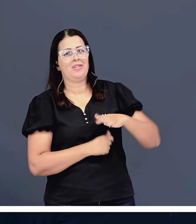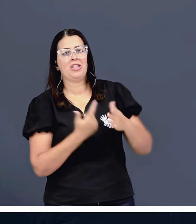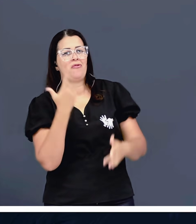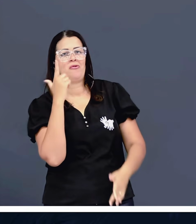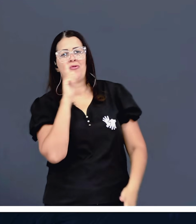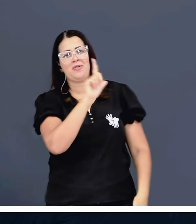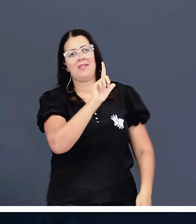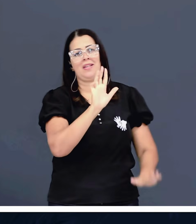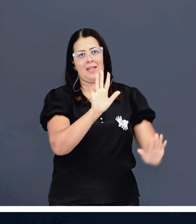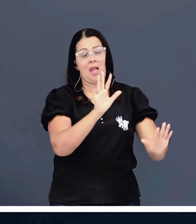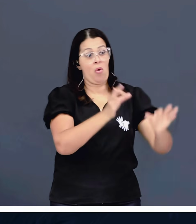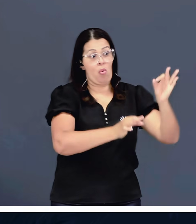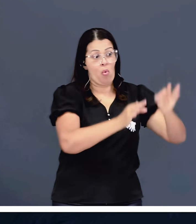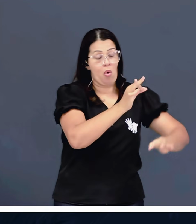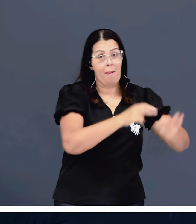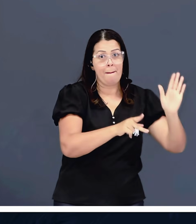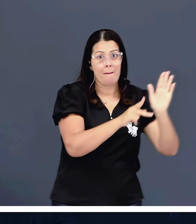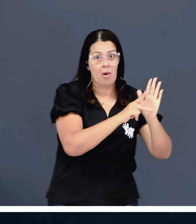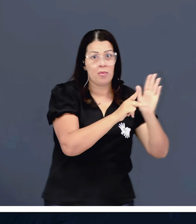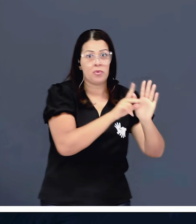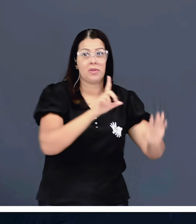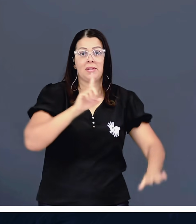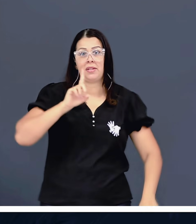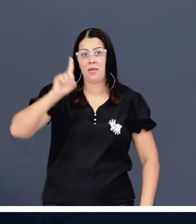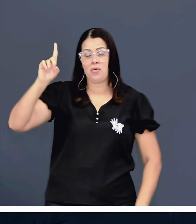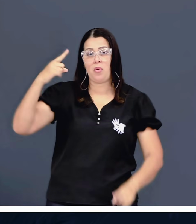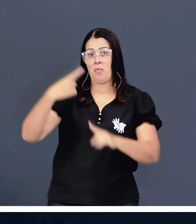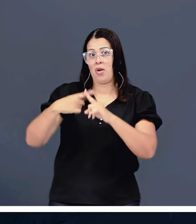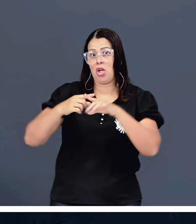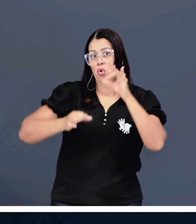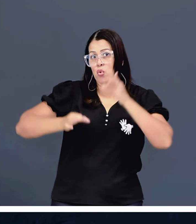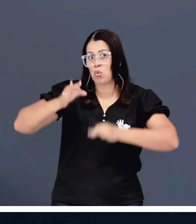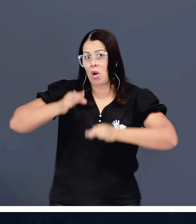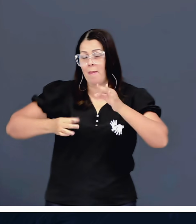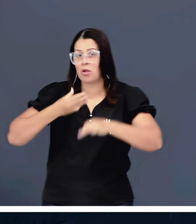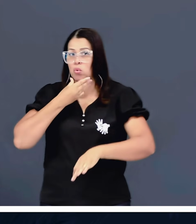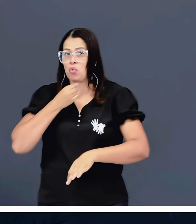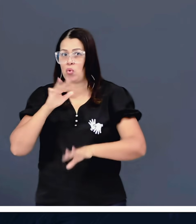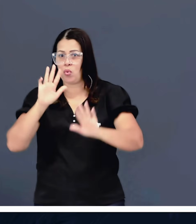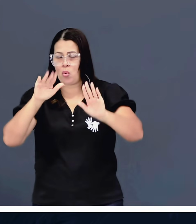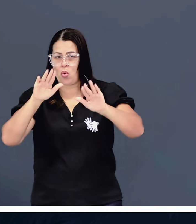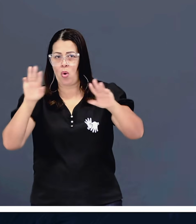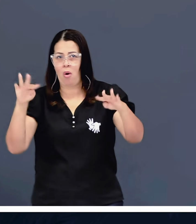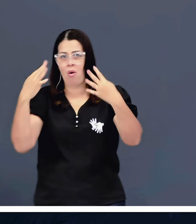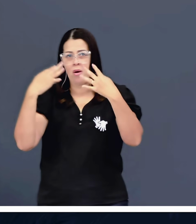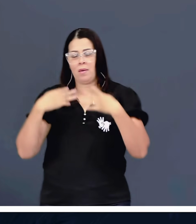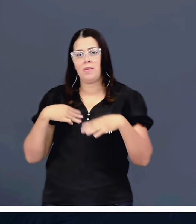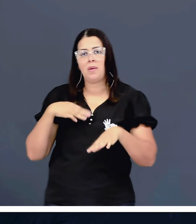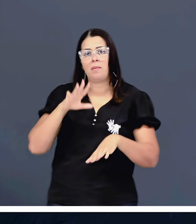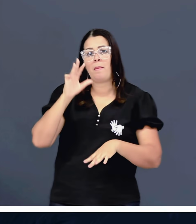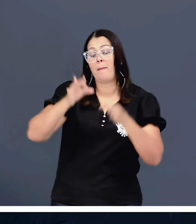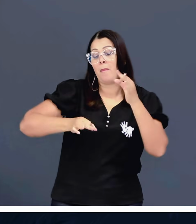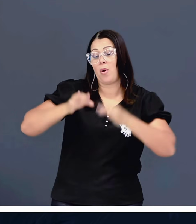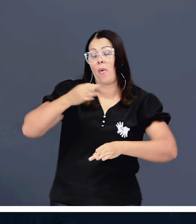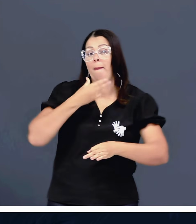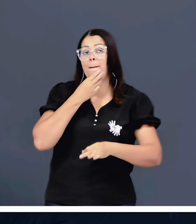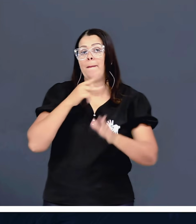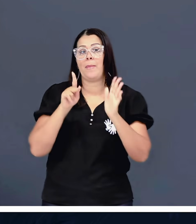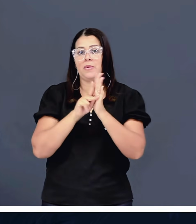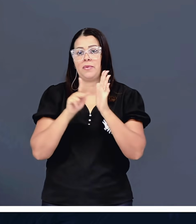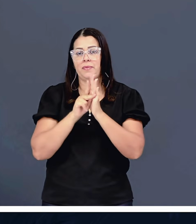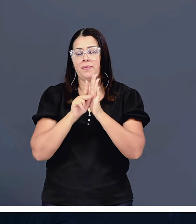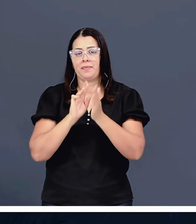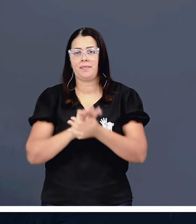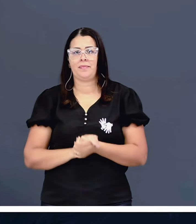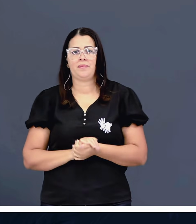no julgamento. Aqui é o julgamento de Deus, tá, gente? Porque no julgamento dos homens, olha aqui para mim. No julgamento dos homens, deixa eu dizer algo para